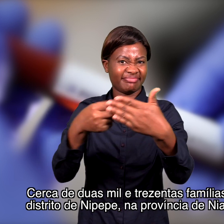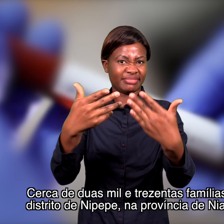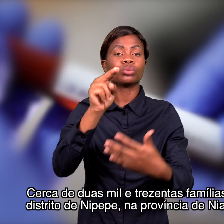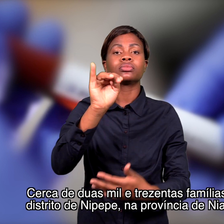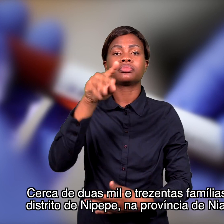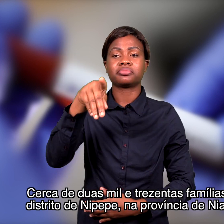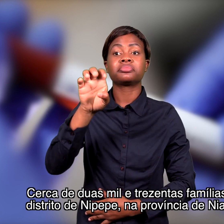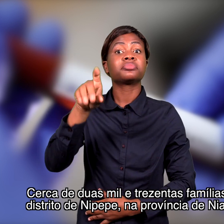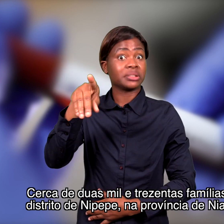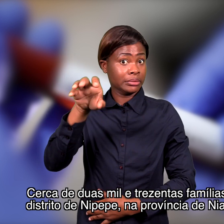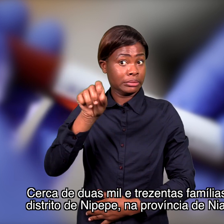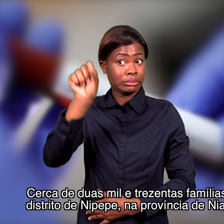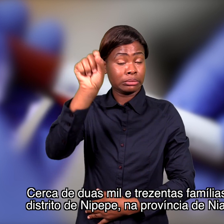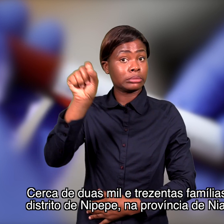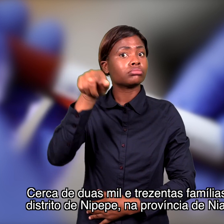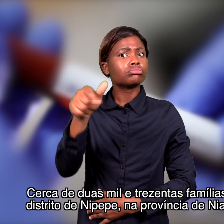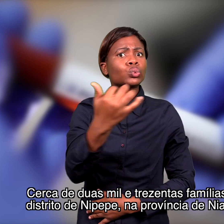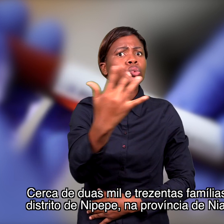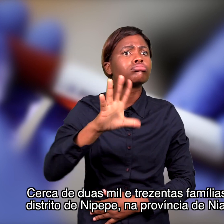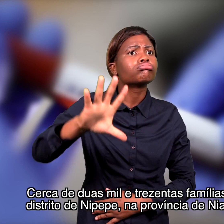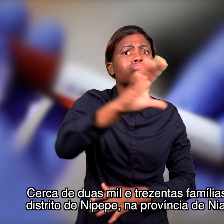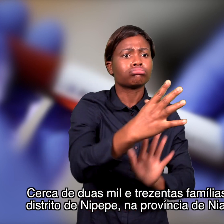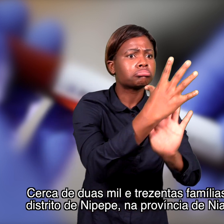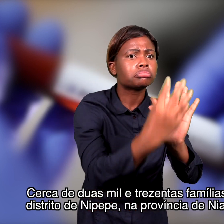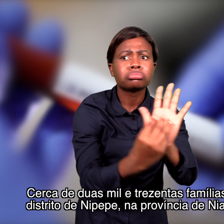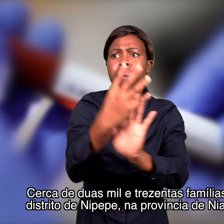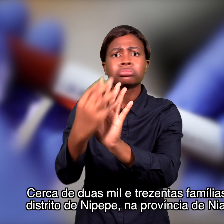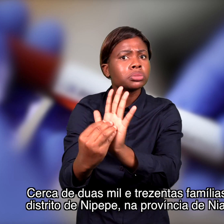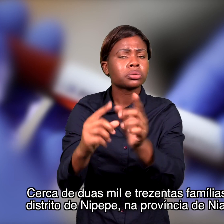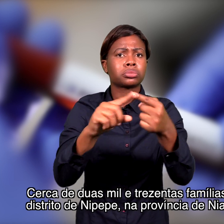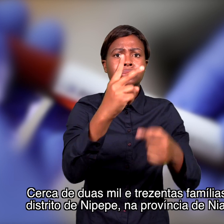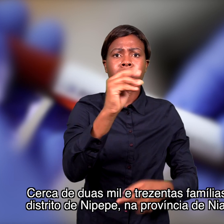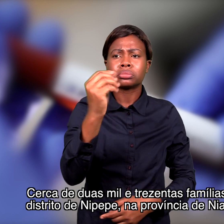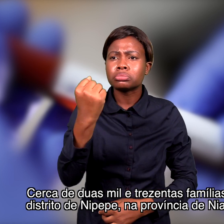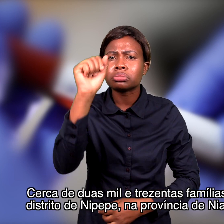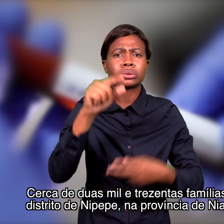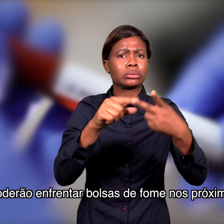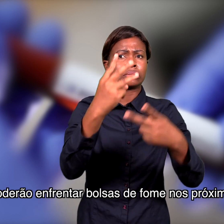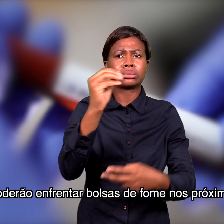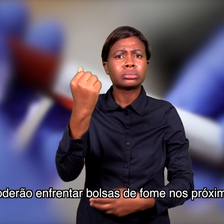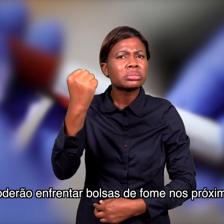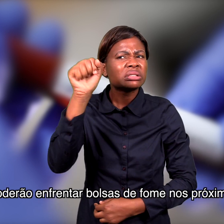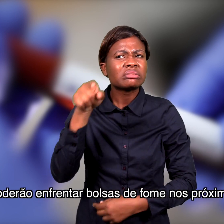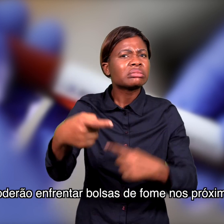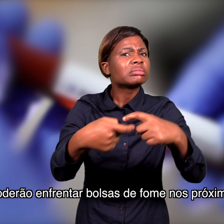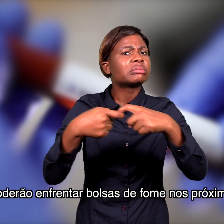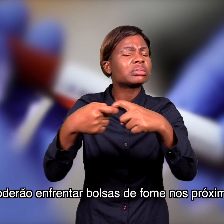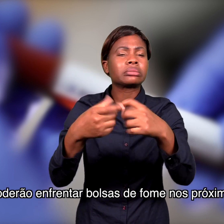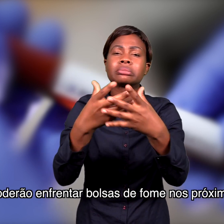Cerca de 2.300 famílias do distrito de Nipepe, na província de Uniaça, poderão enfrentar bolsas de